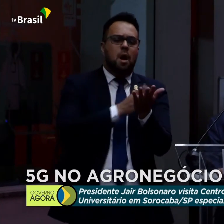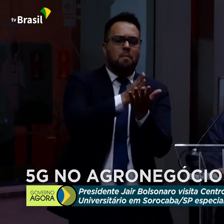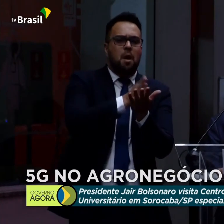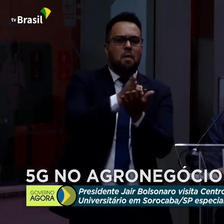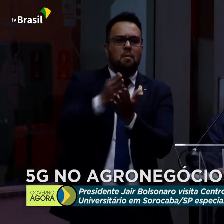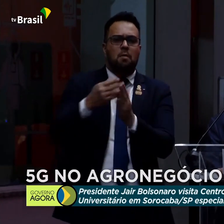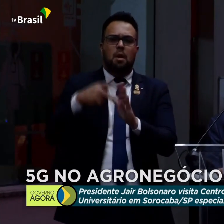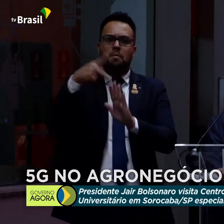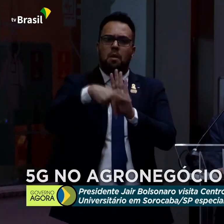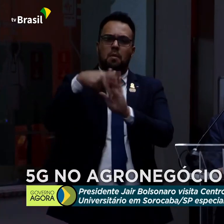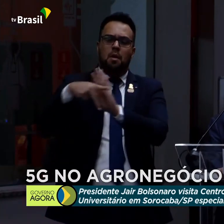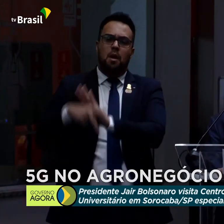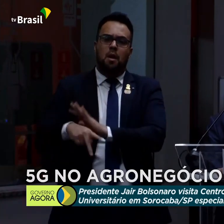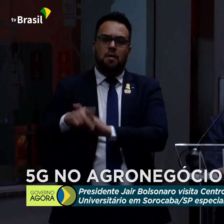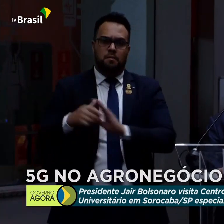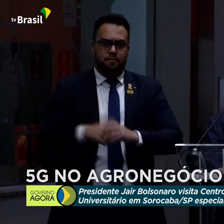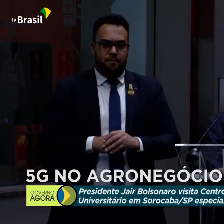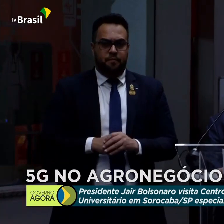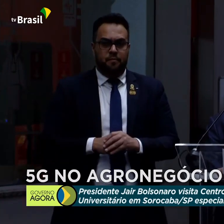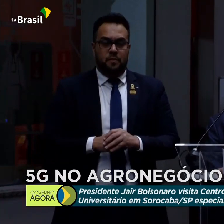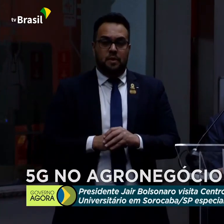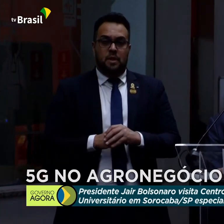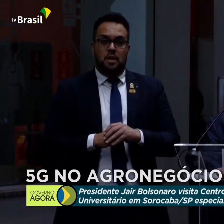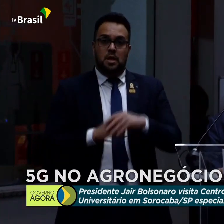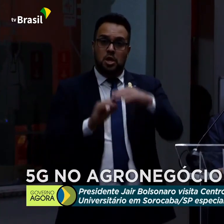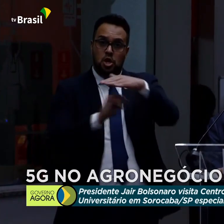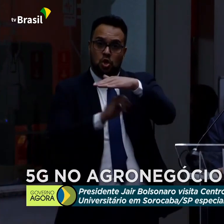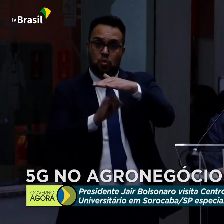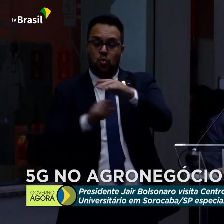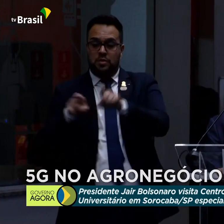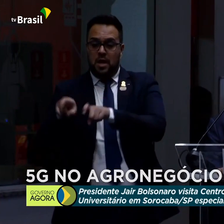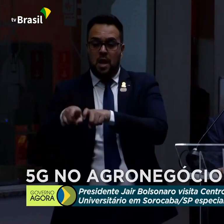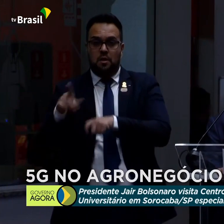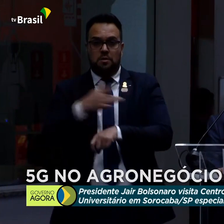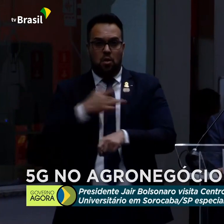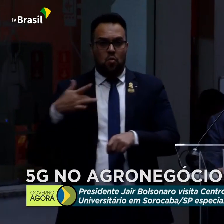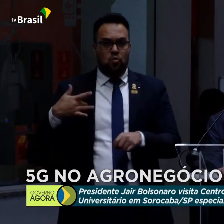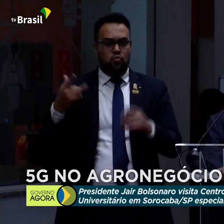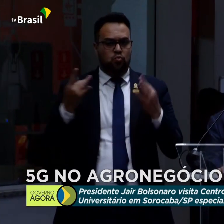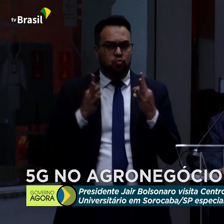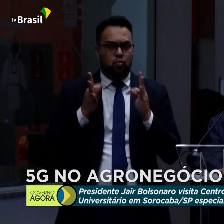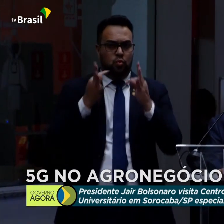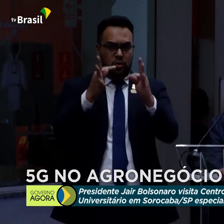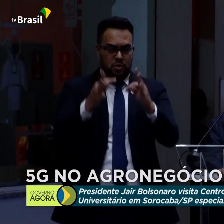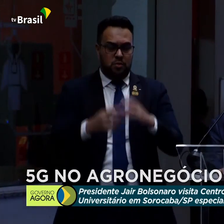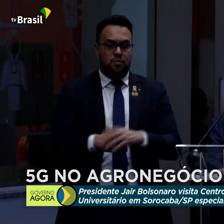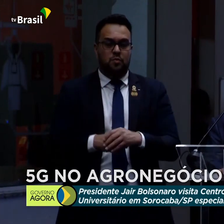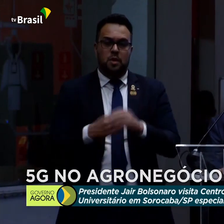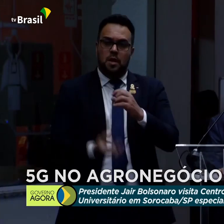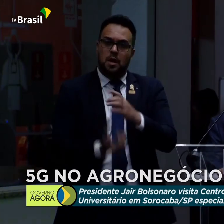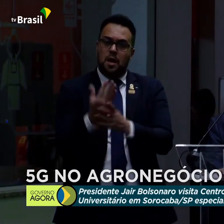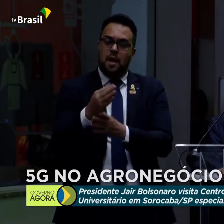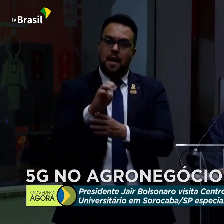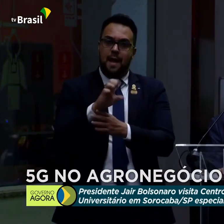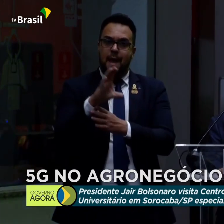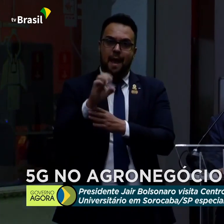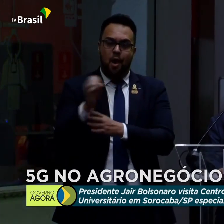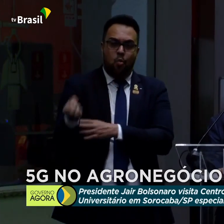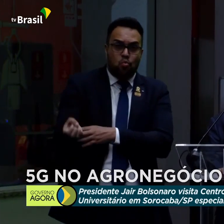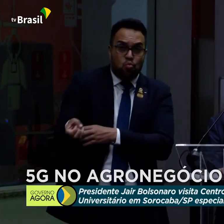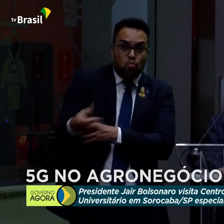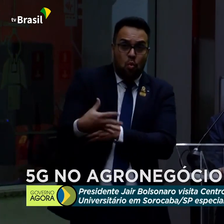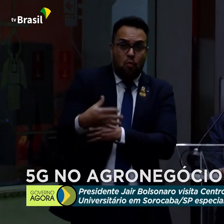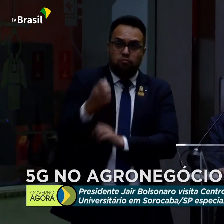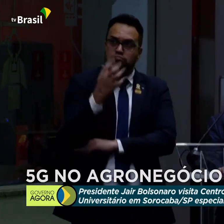Plano Nacional de IoT, indústria, agro, saúde, cidades, turismo, criando um ecossistema inovador